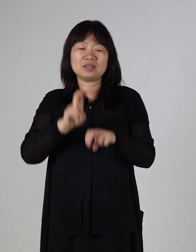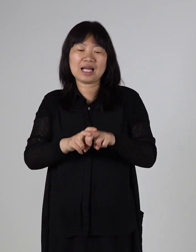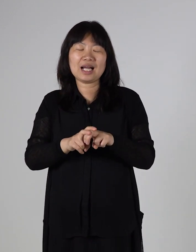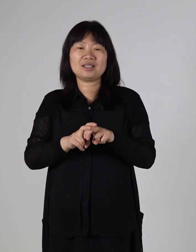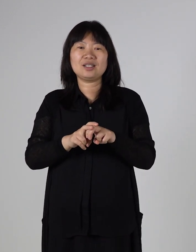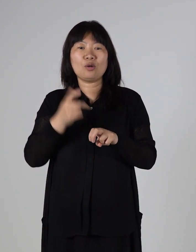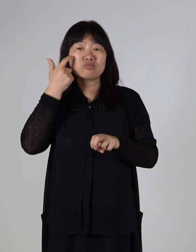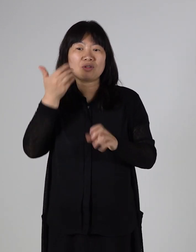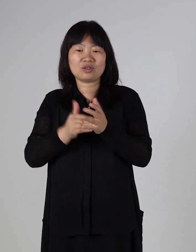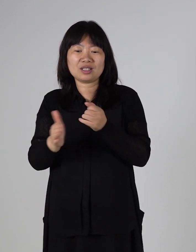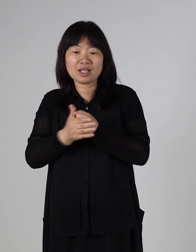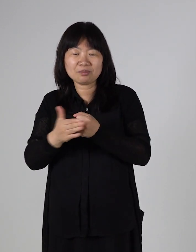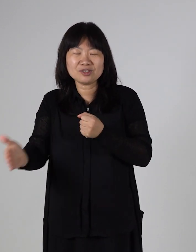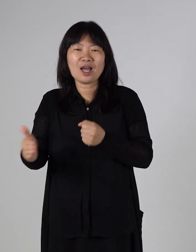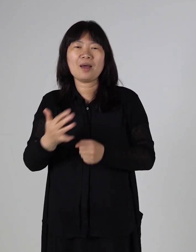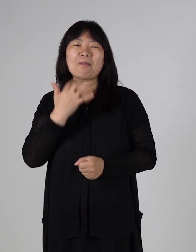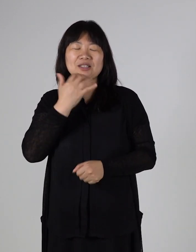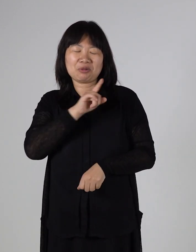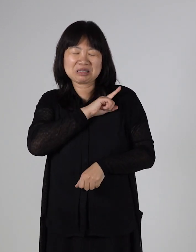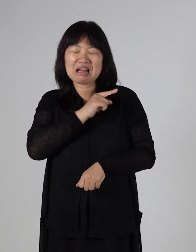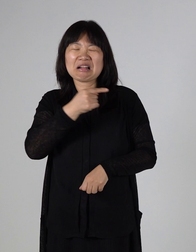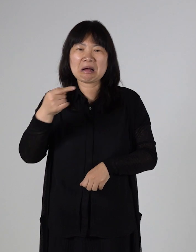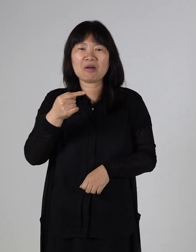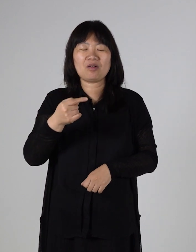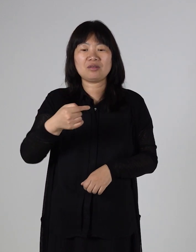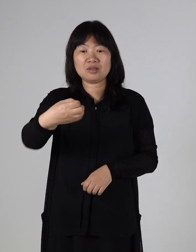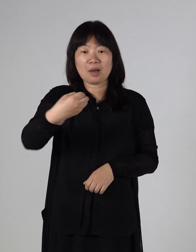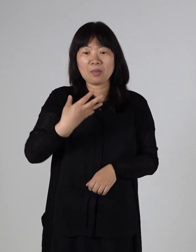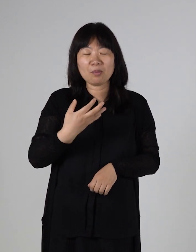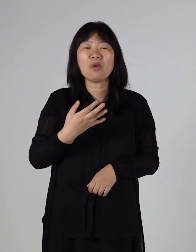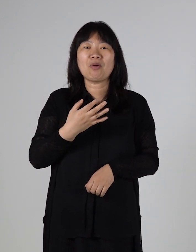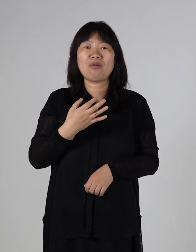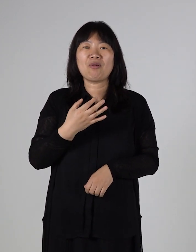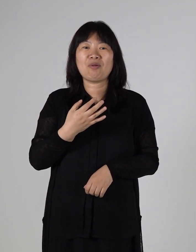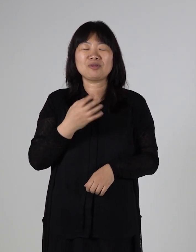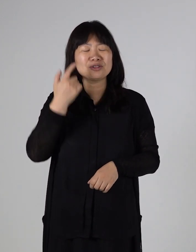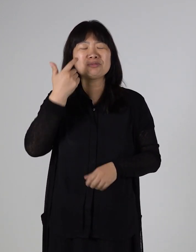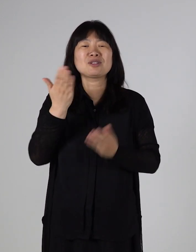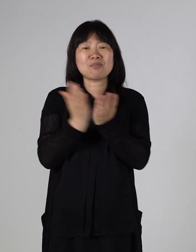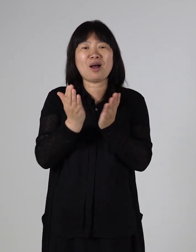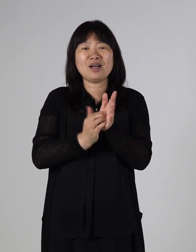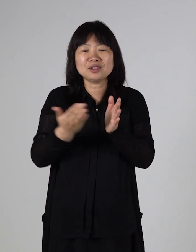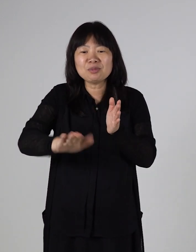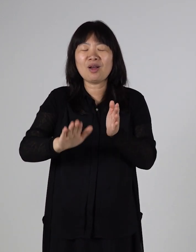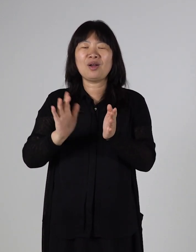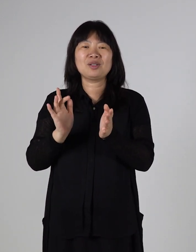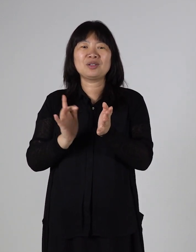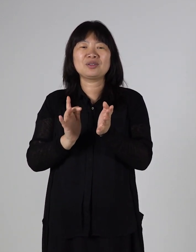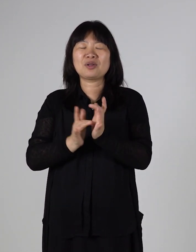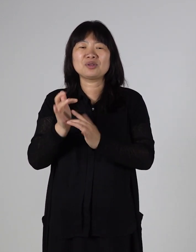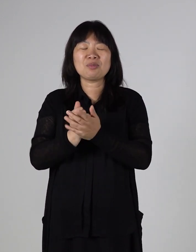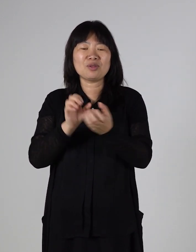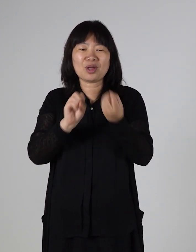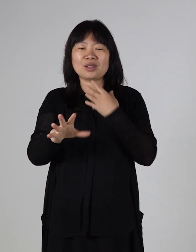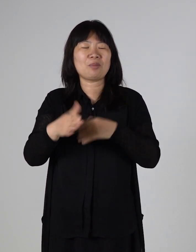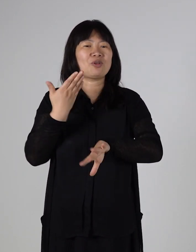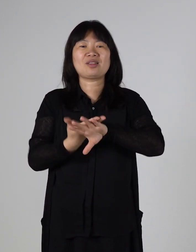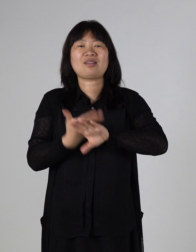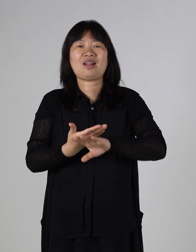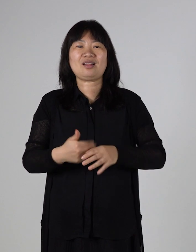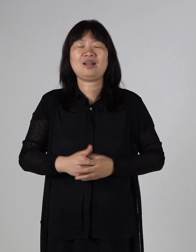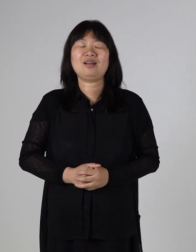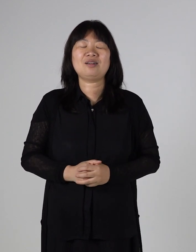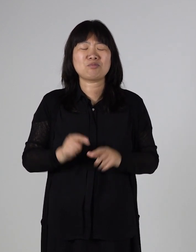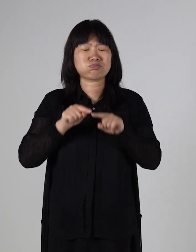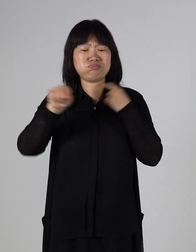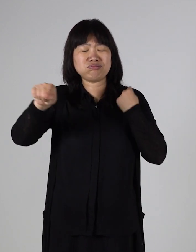대답을 해야 질문에 맞잖아요. 그런데 아예 예수님은 뭐라고 대답을 했는가 하면,